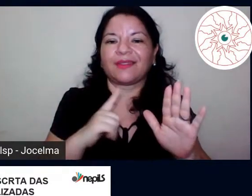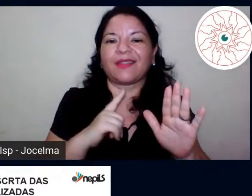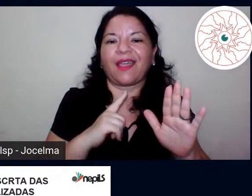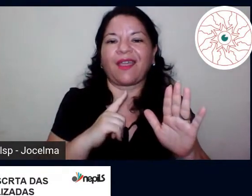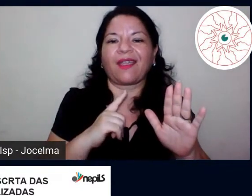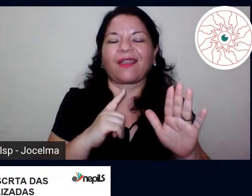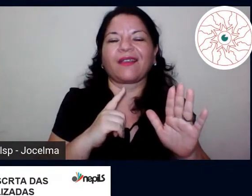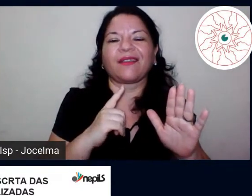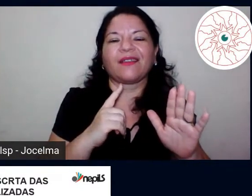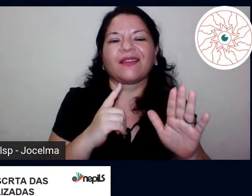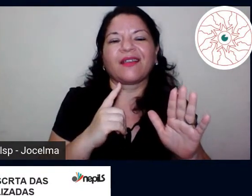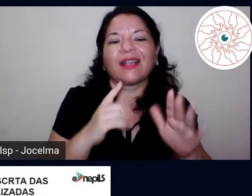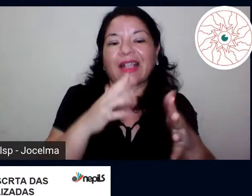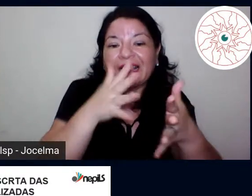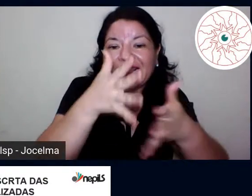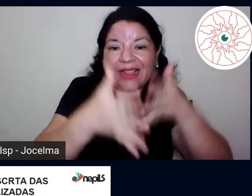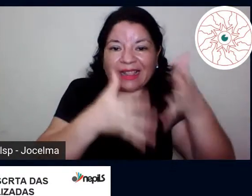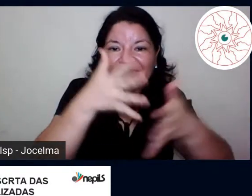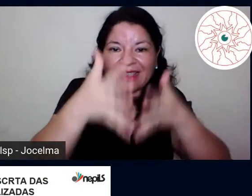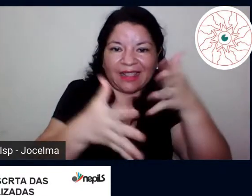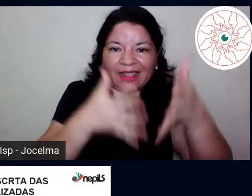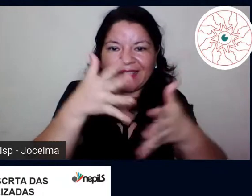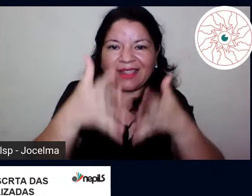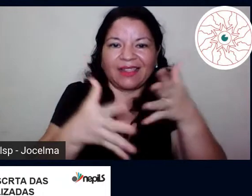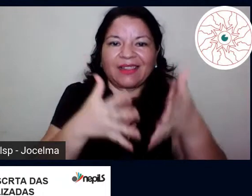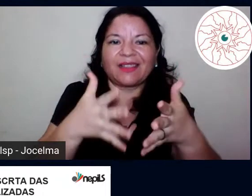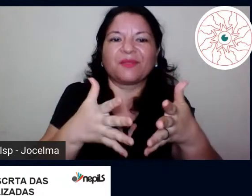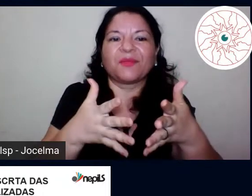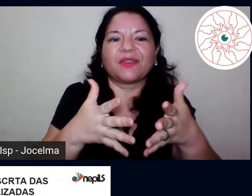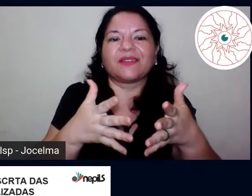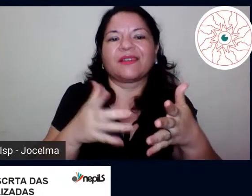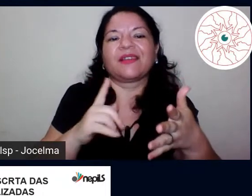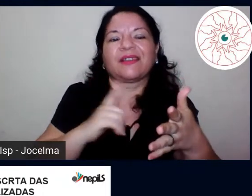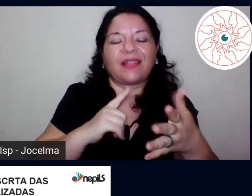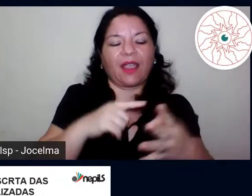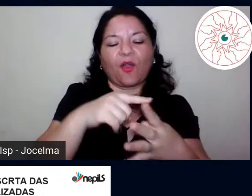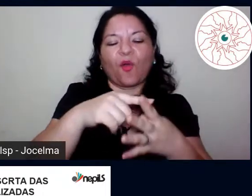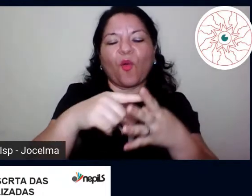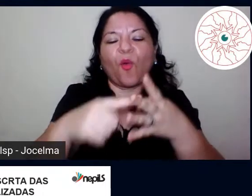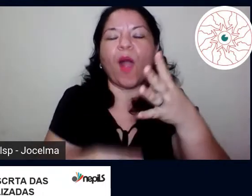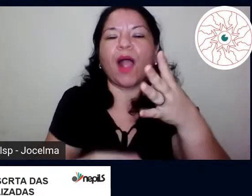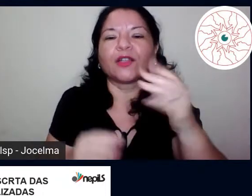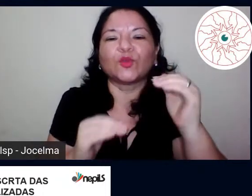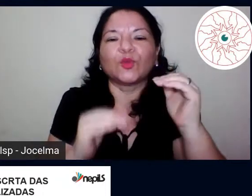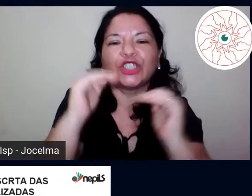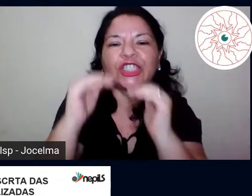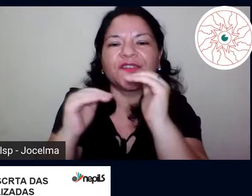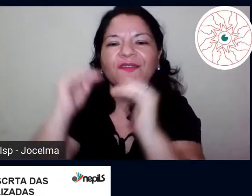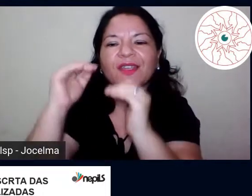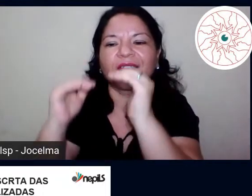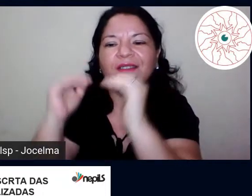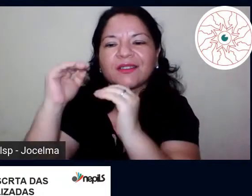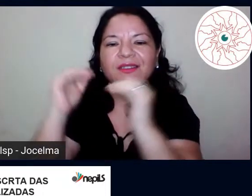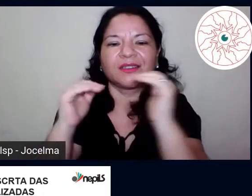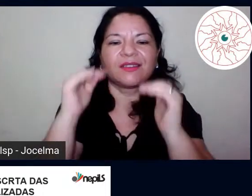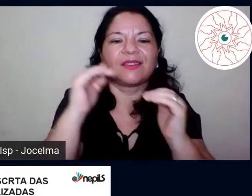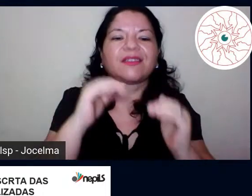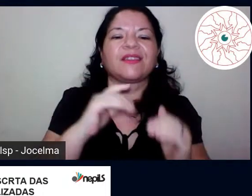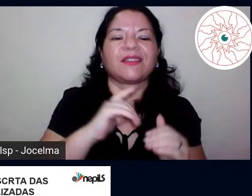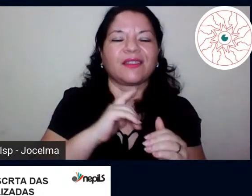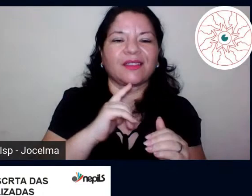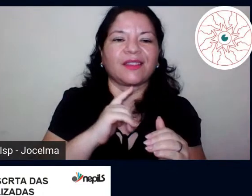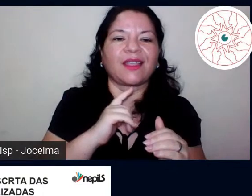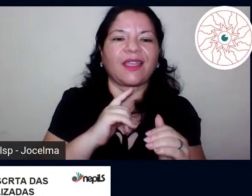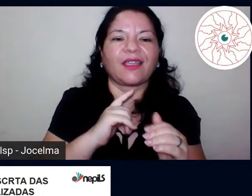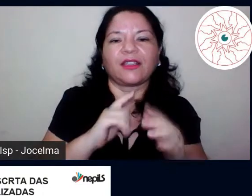se ela nas línguas orais em quatro níveis, né? Eh, tendo tendo os os ditos